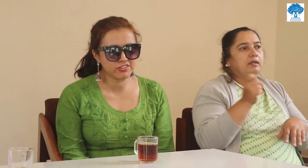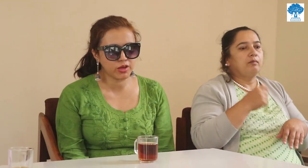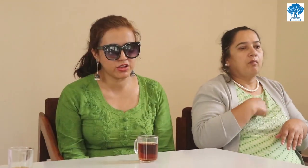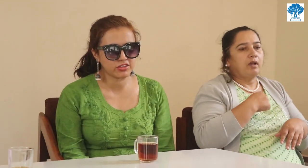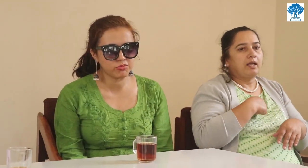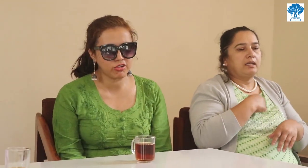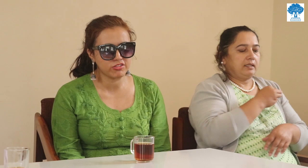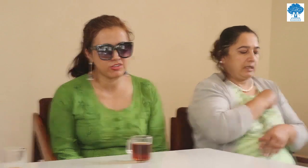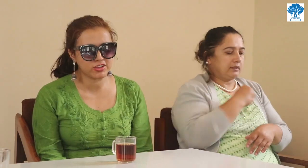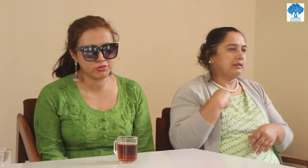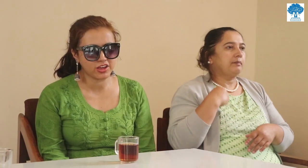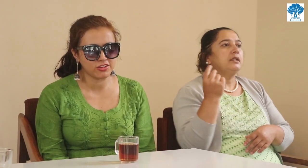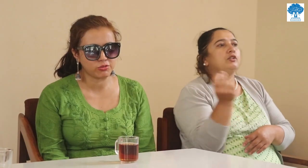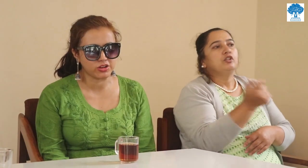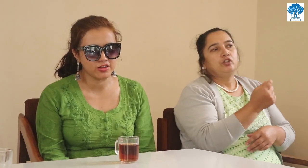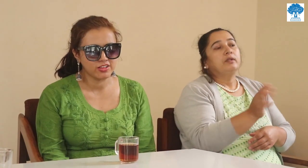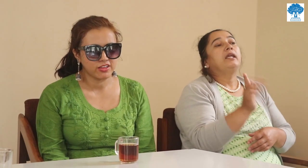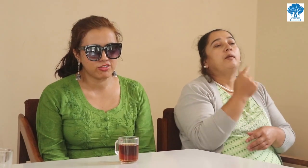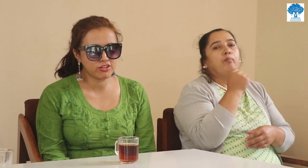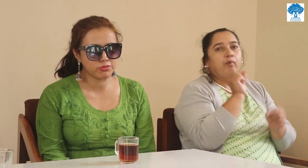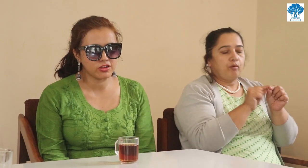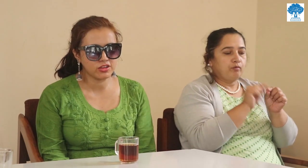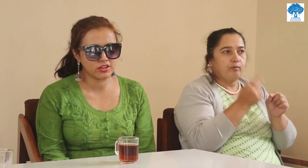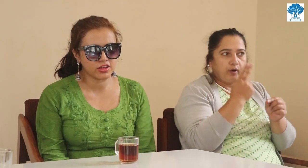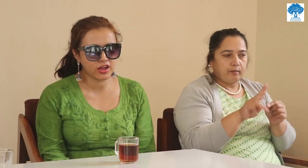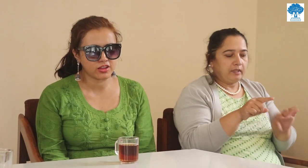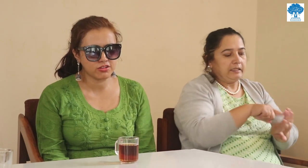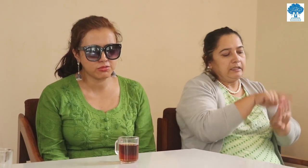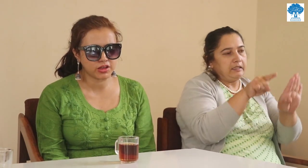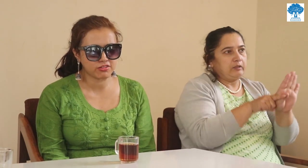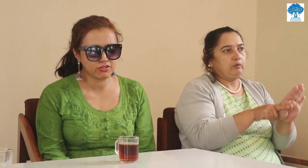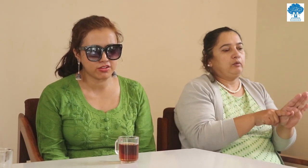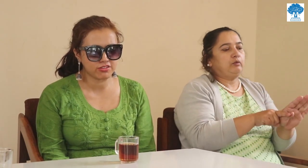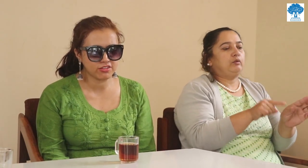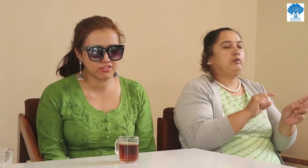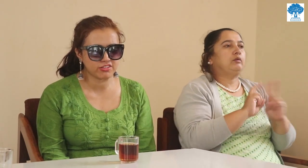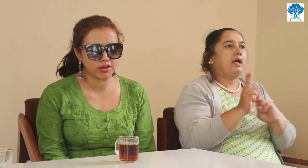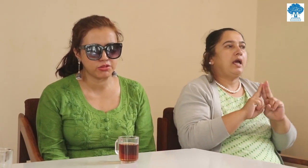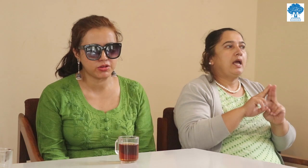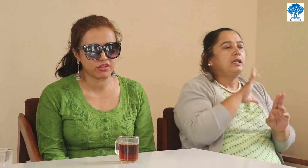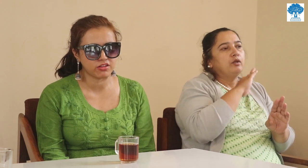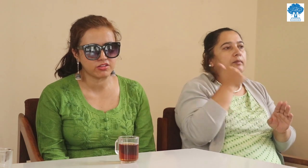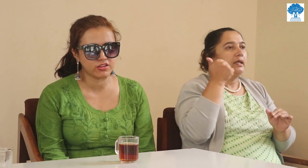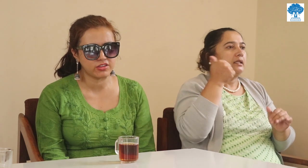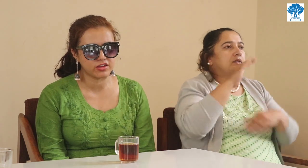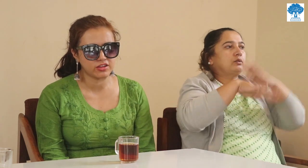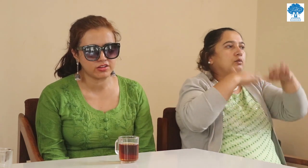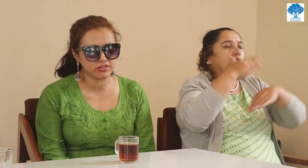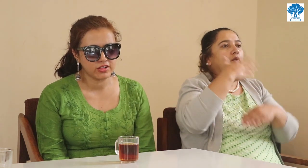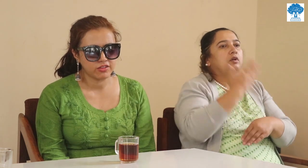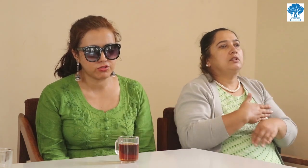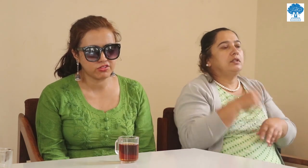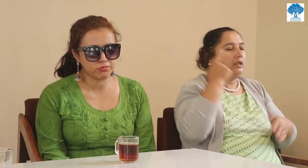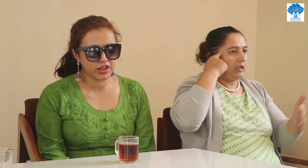मलाई डाक्टर साहबले एकदम सजिलो के बनाइदिनु भने, जति पनि नीतिका दिगो विकासको लक्ष्य, सहस्राब्दी विकास लक्ष्यदेखि